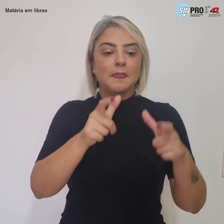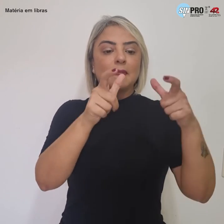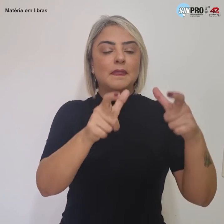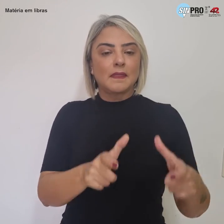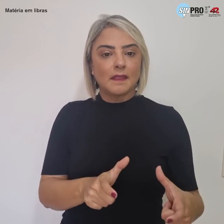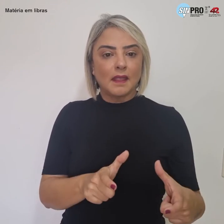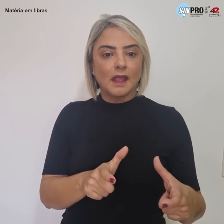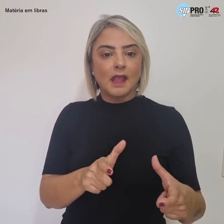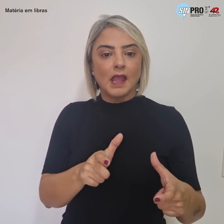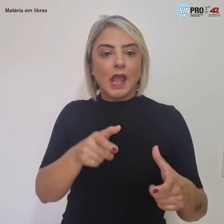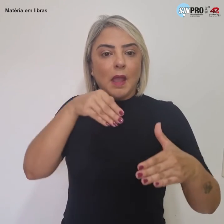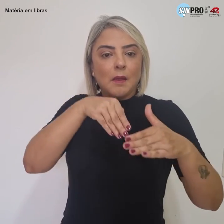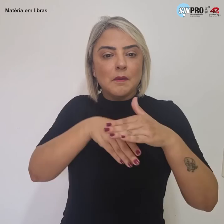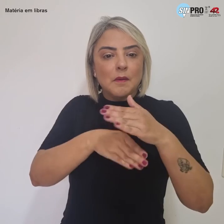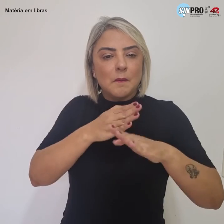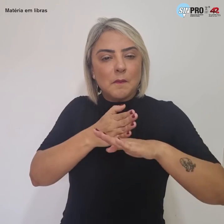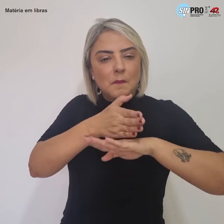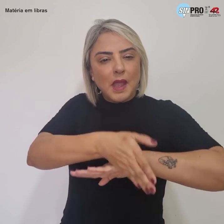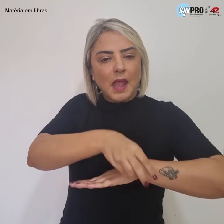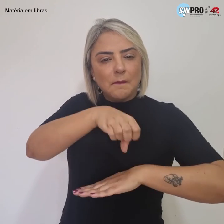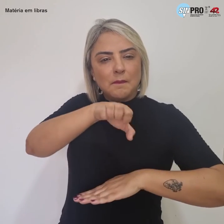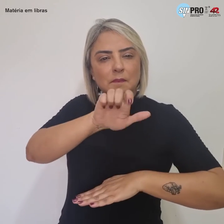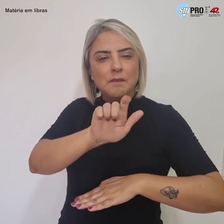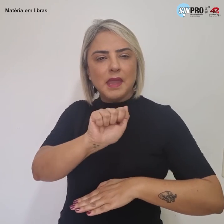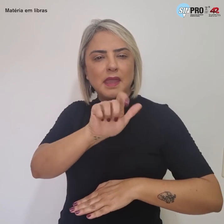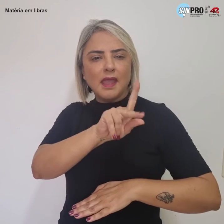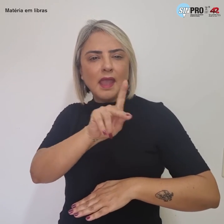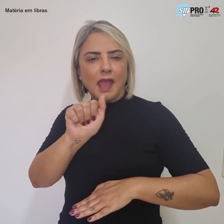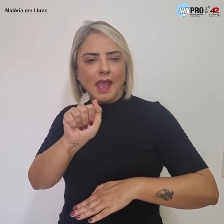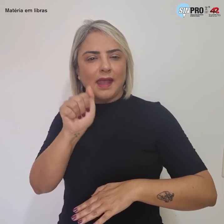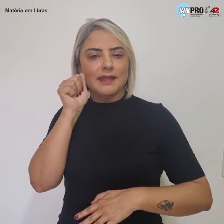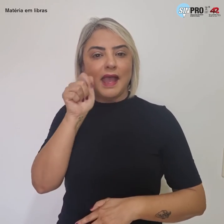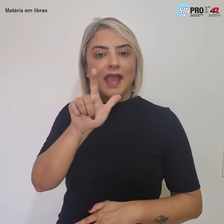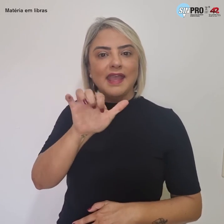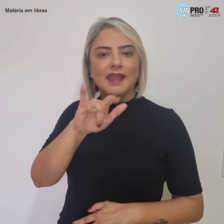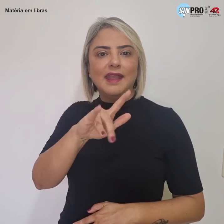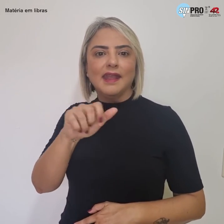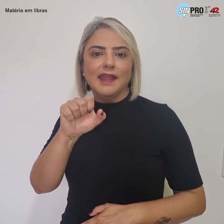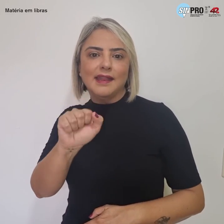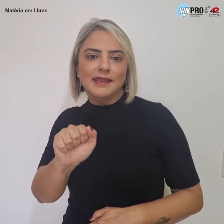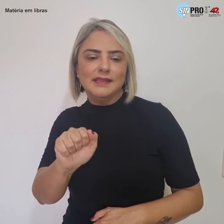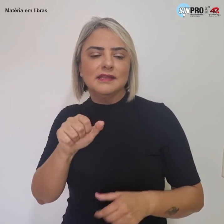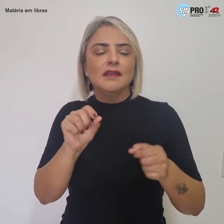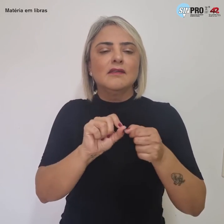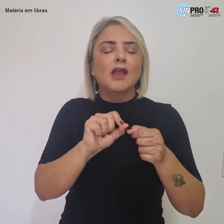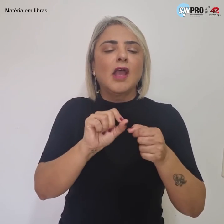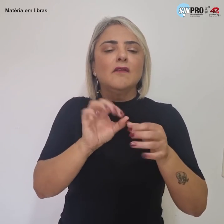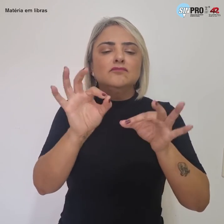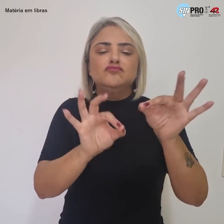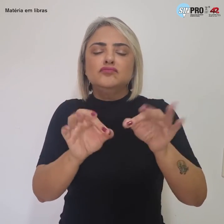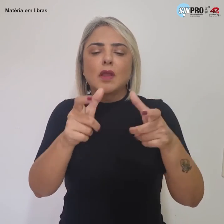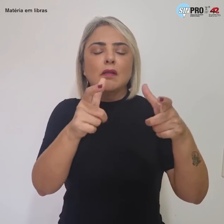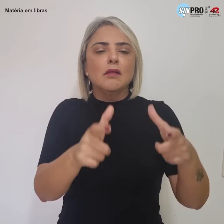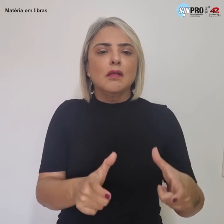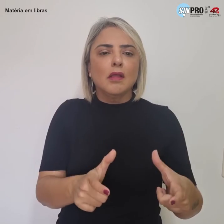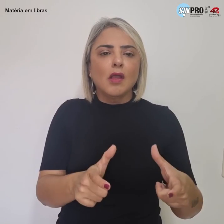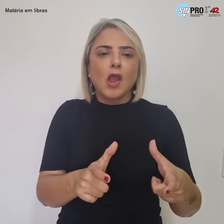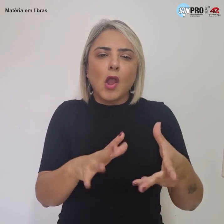penetrável Meada, idealizada por Elisa Mariana, foi montado um espaço com fios,